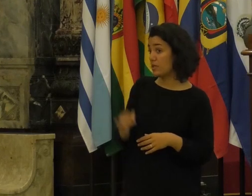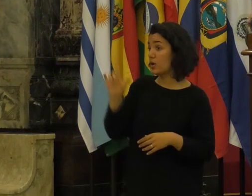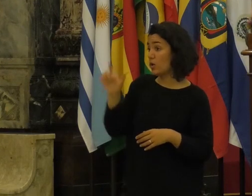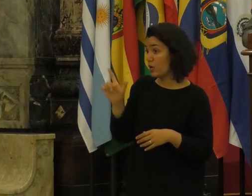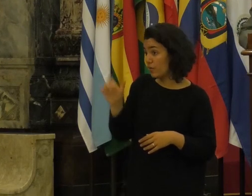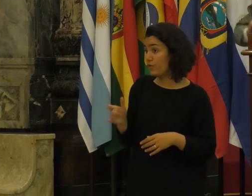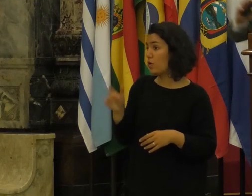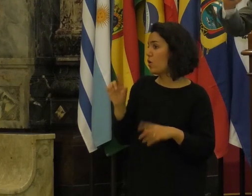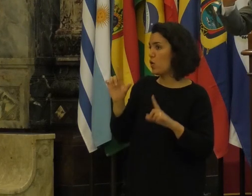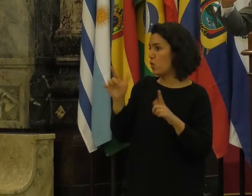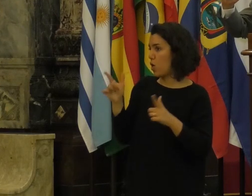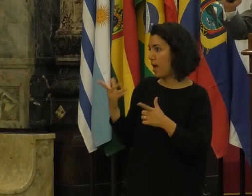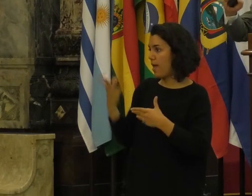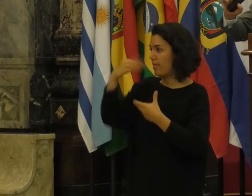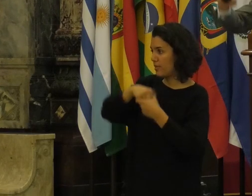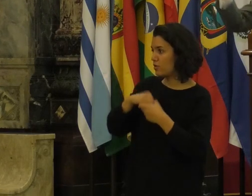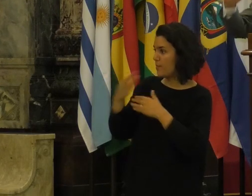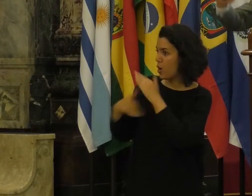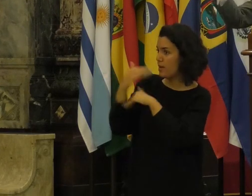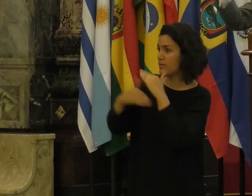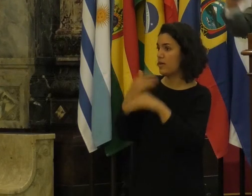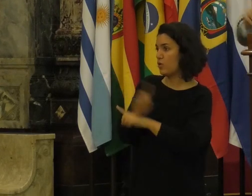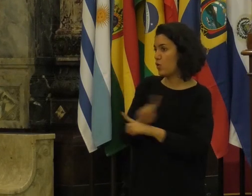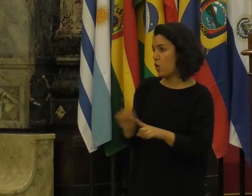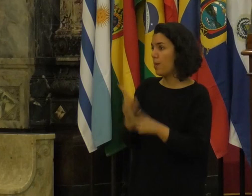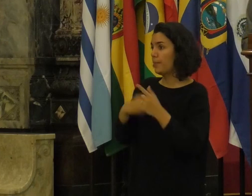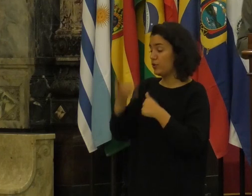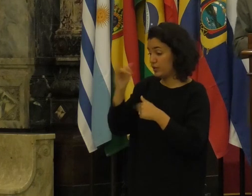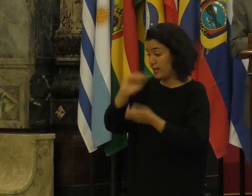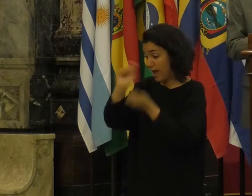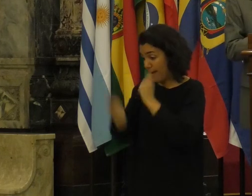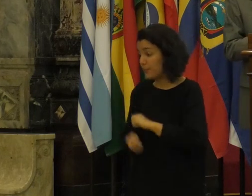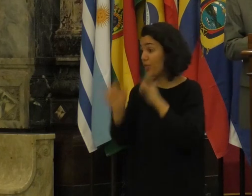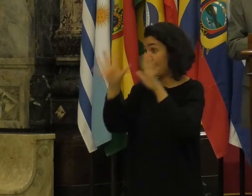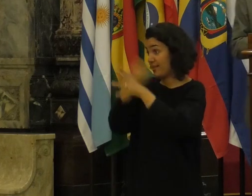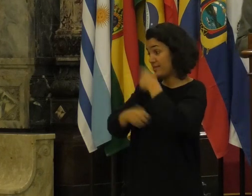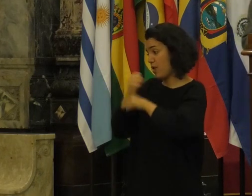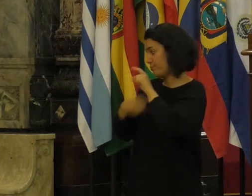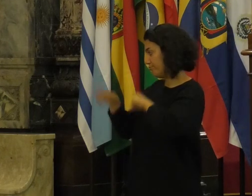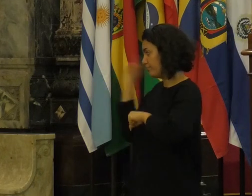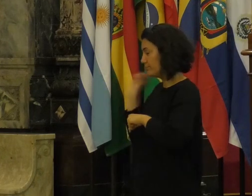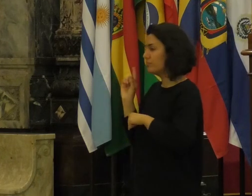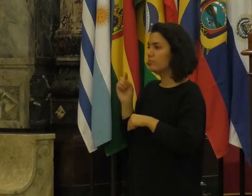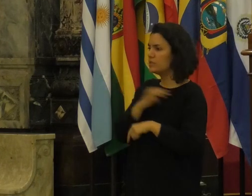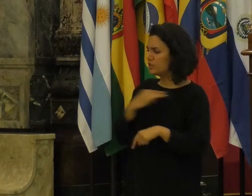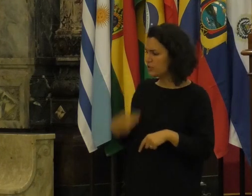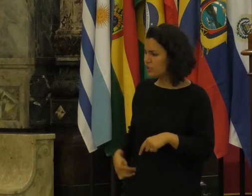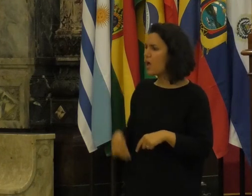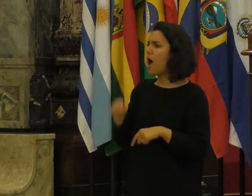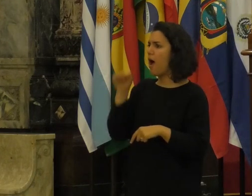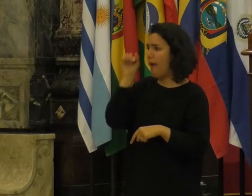no está entre lo que ha progresado en esos grandes cambios que se han dado en los últimos 10 años. Ahí no está la psicología. Estuve en China hace unos